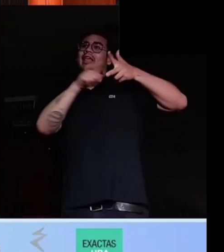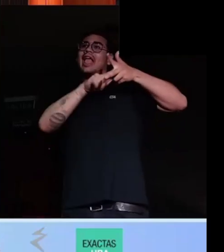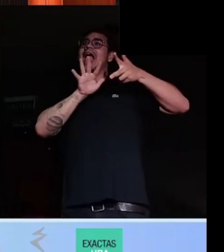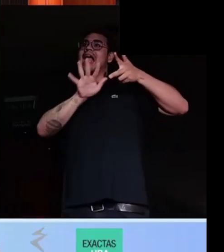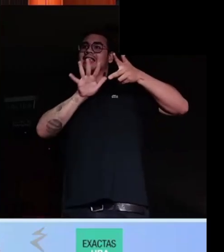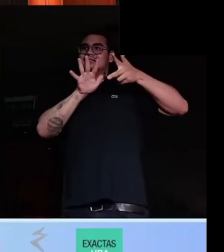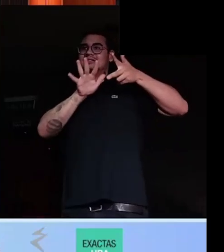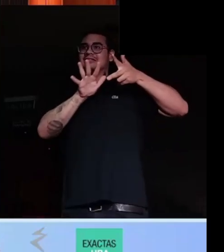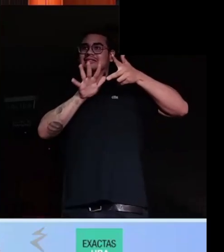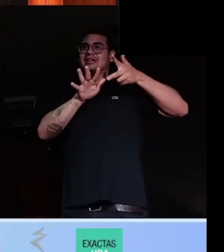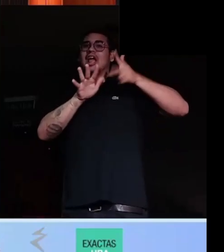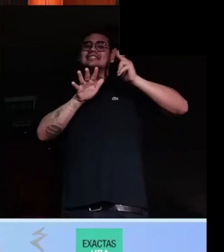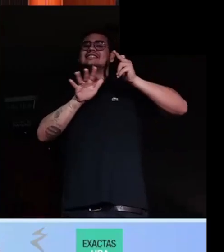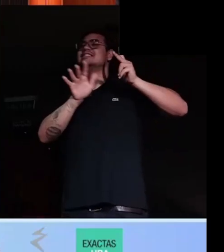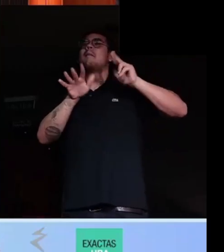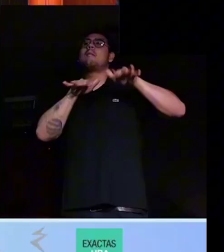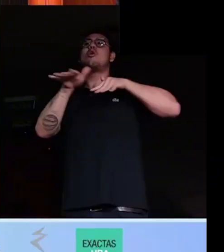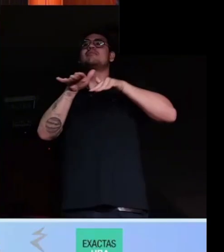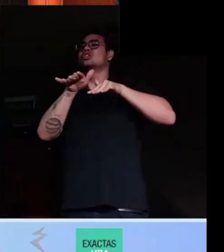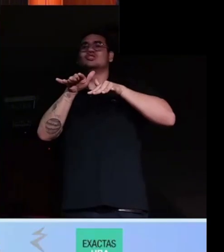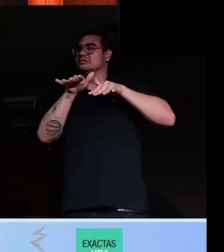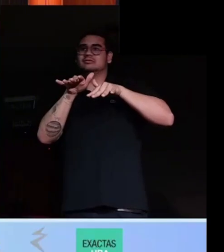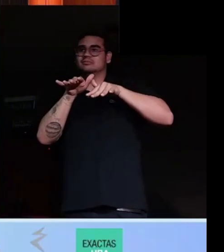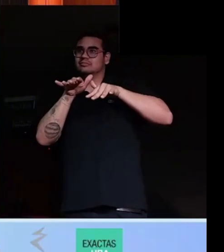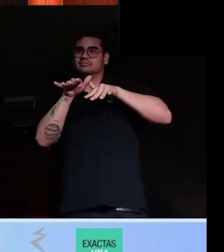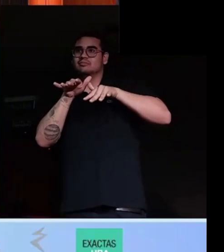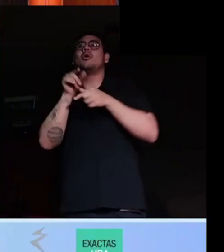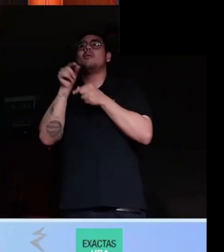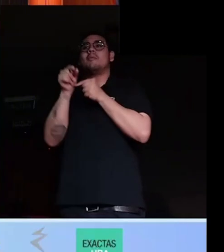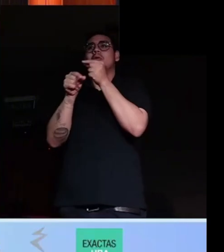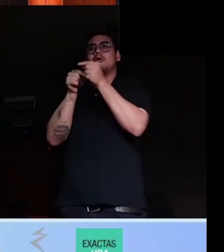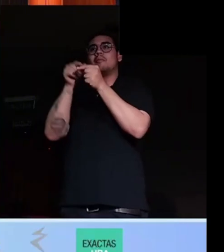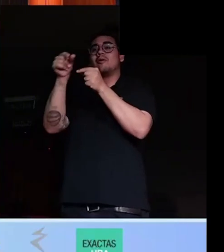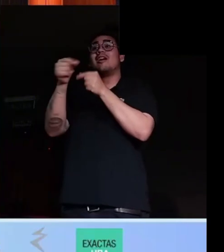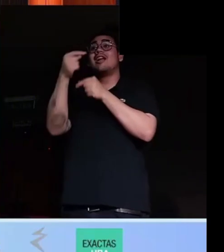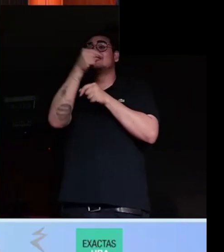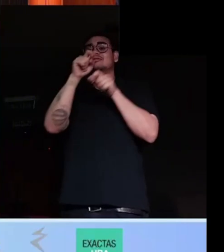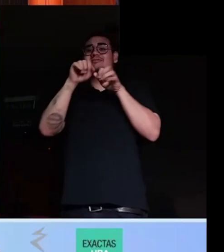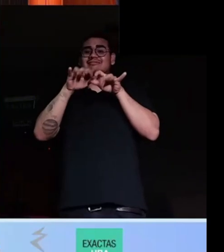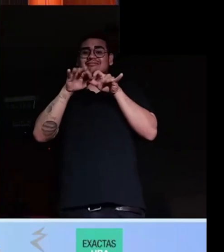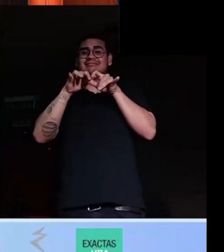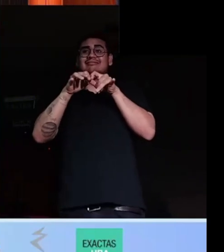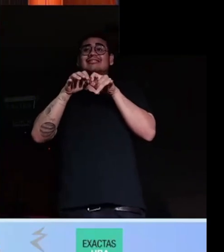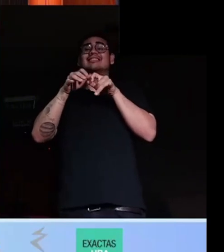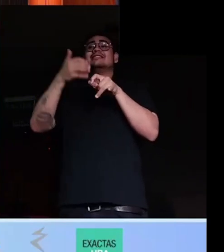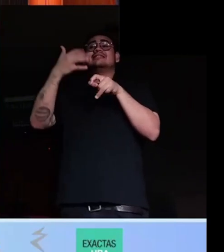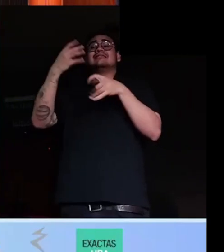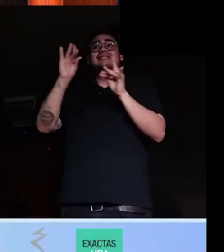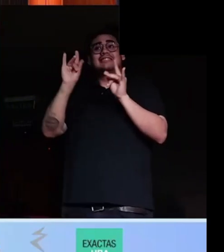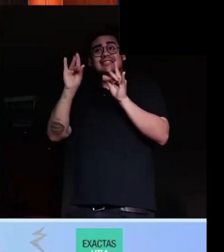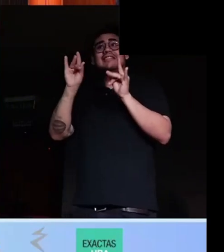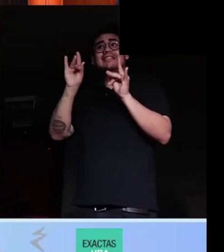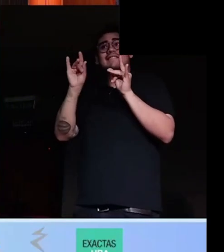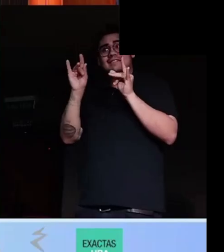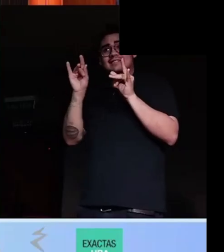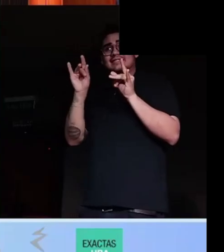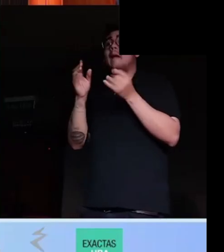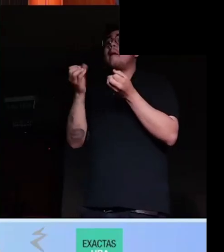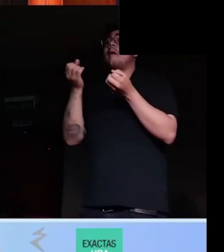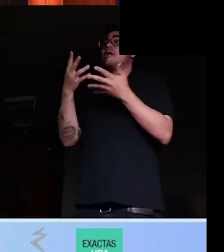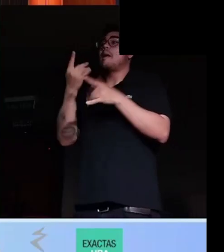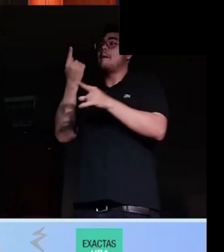este programa hay una complejidad, digamos, alta, porque es programar y